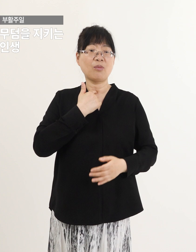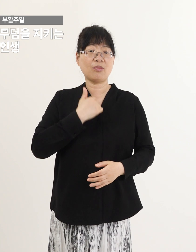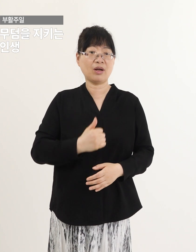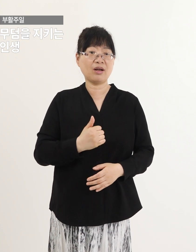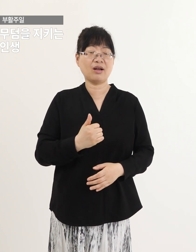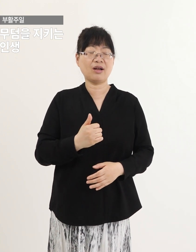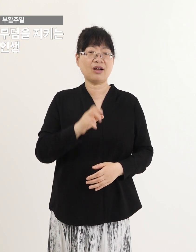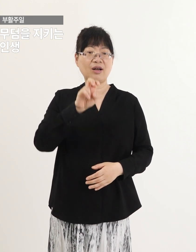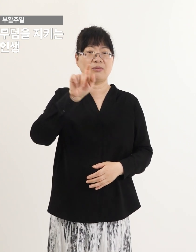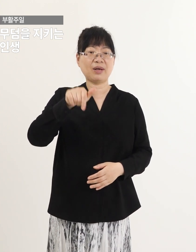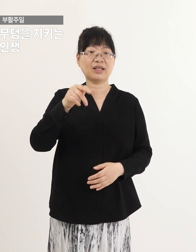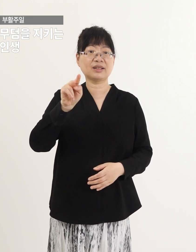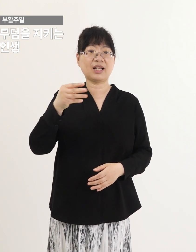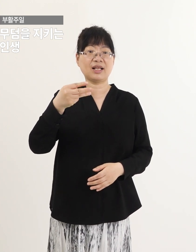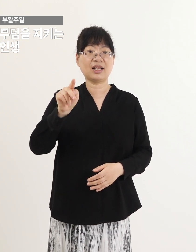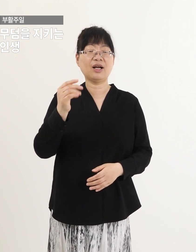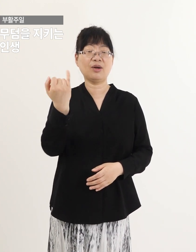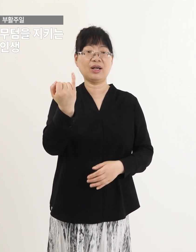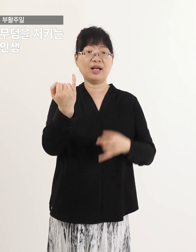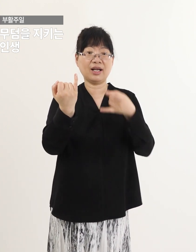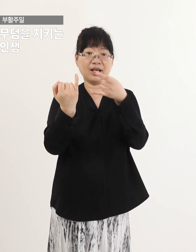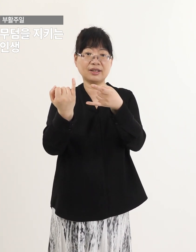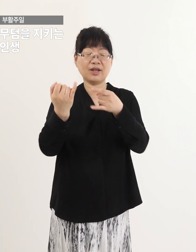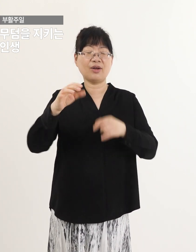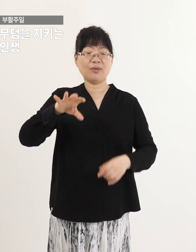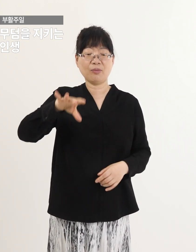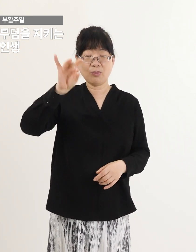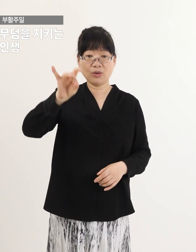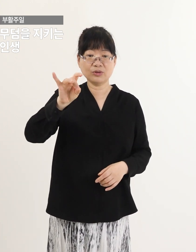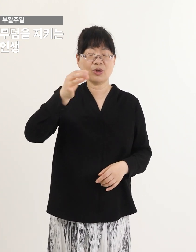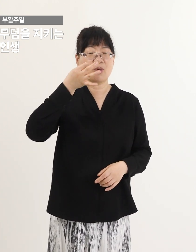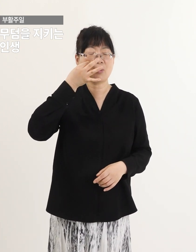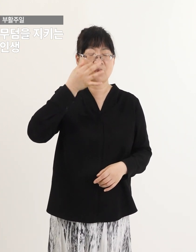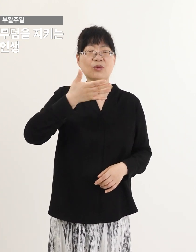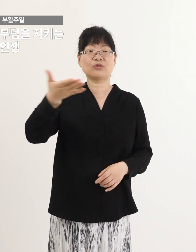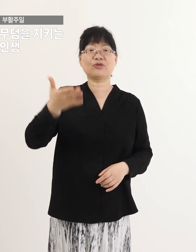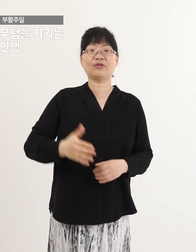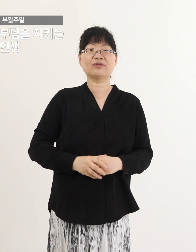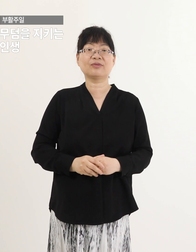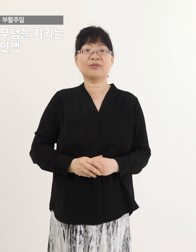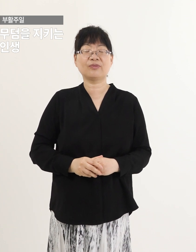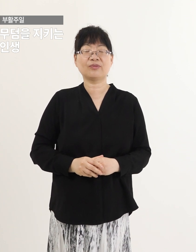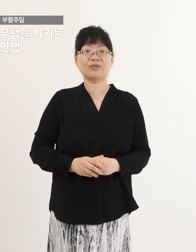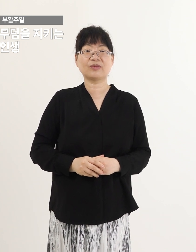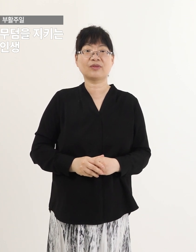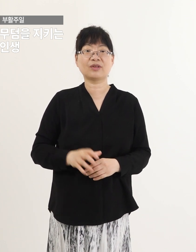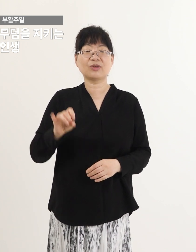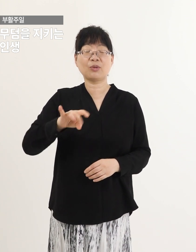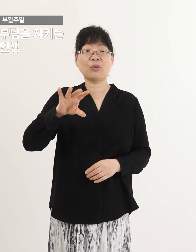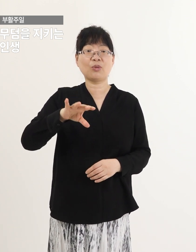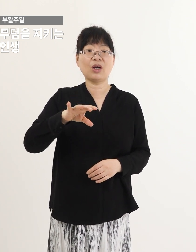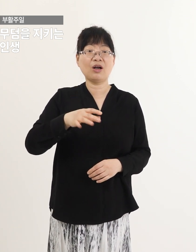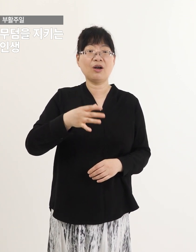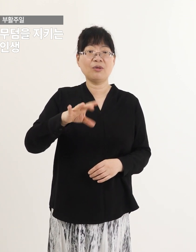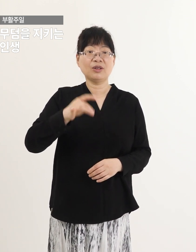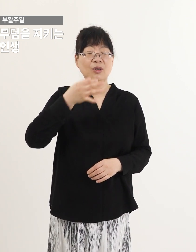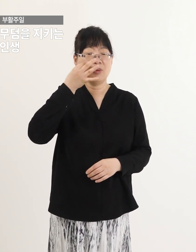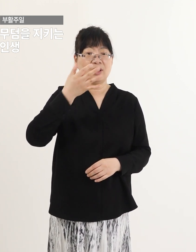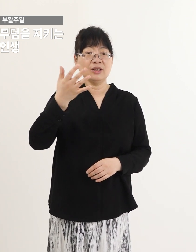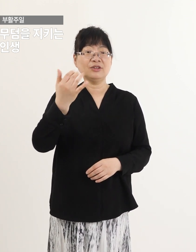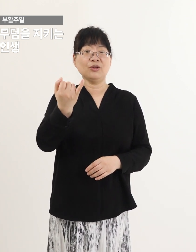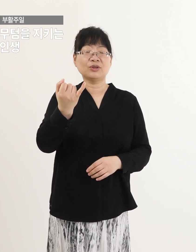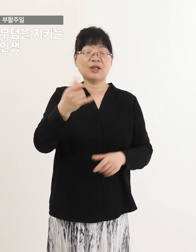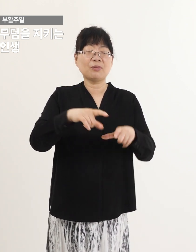쫓아내어 주신 막달라 마리아에게 먼저 보이시니, 또 먼저 보인 여자도 그냥 평범한